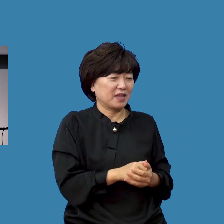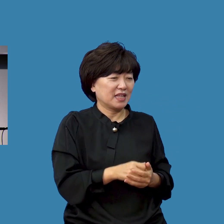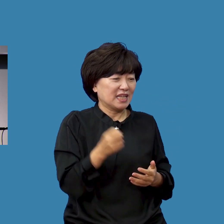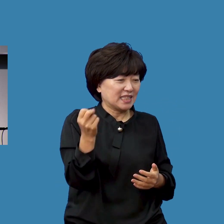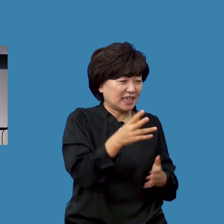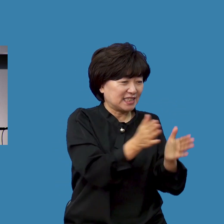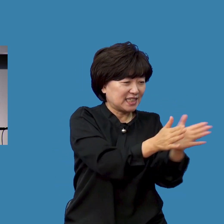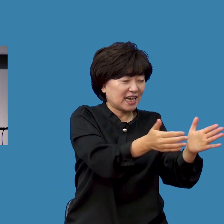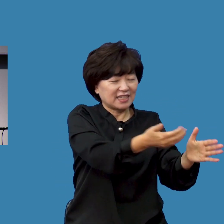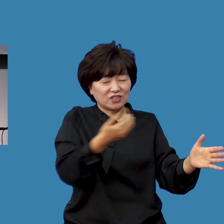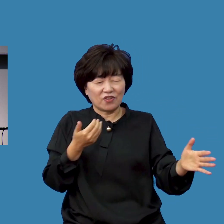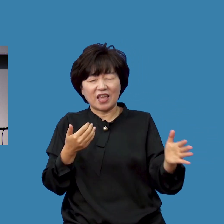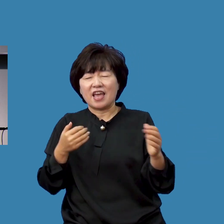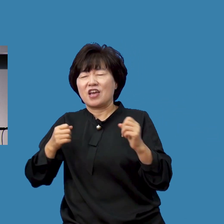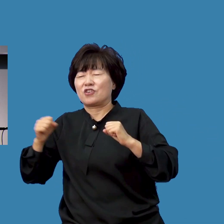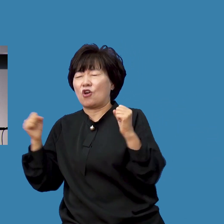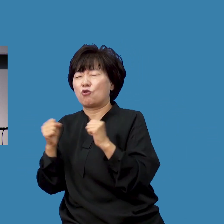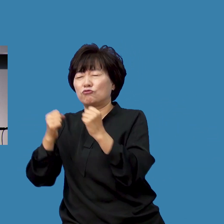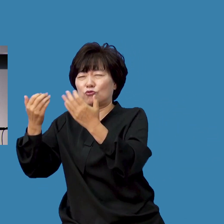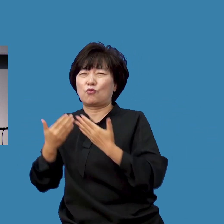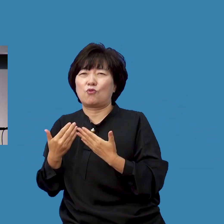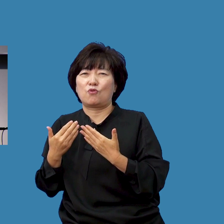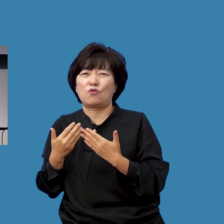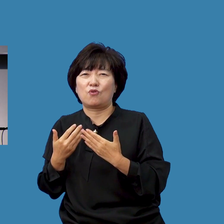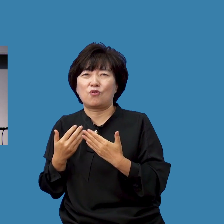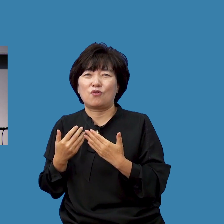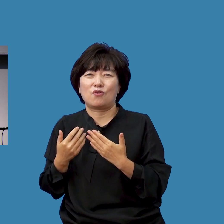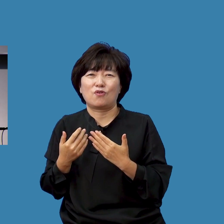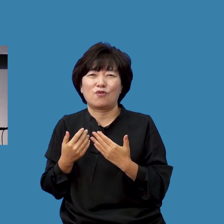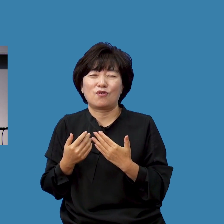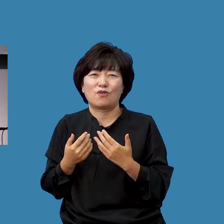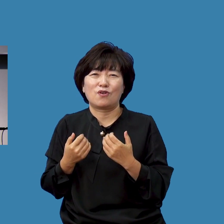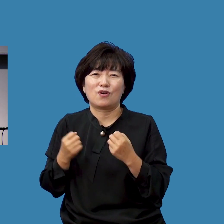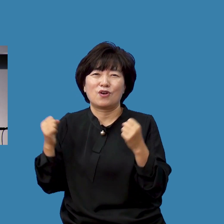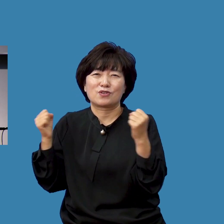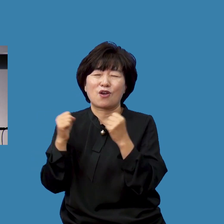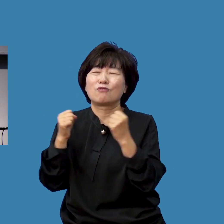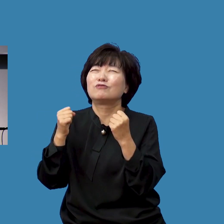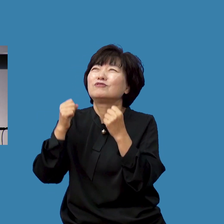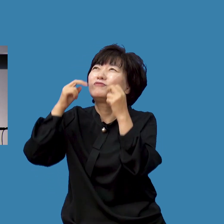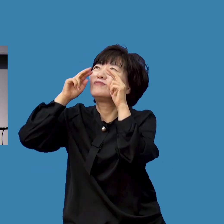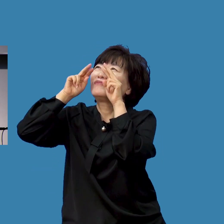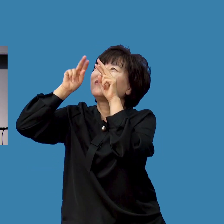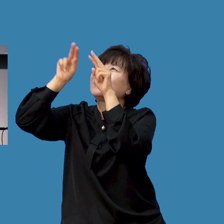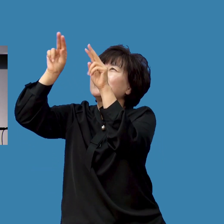거뒀잖아. 그러면 다시 그 사이클을 돌기 전에 겨울이라고 하는 시즌을 두세요.